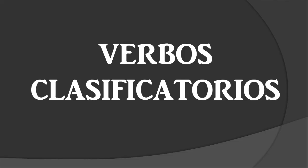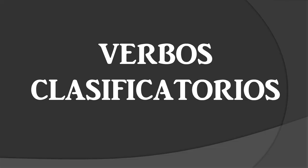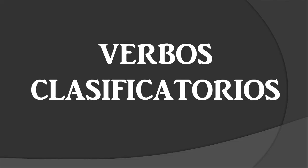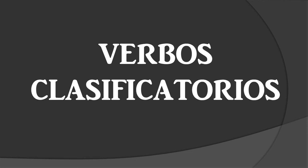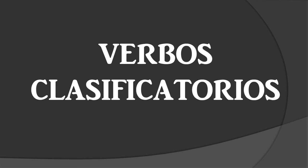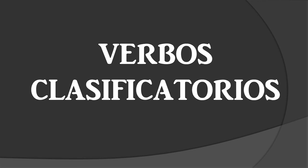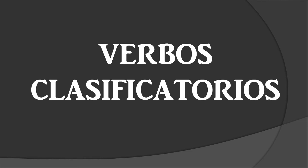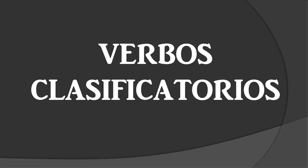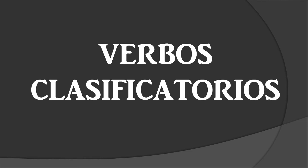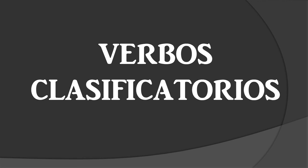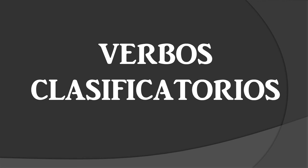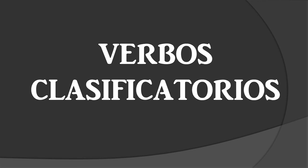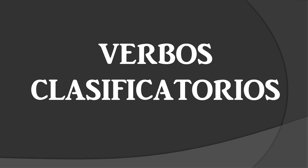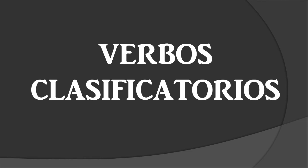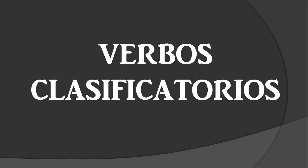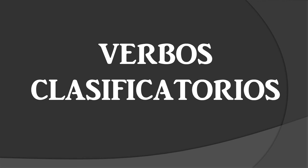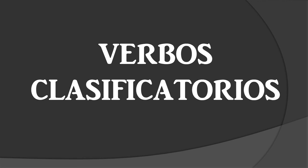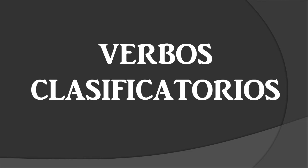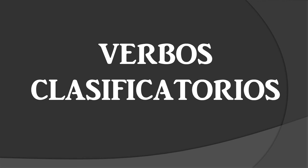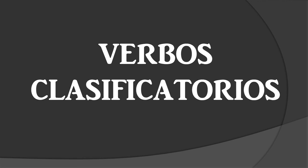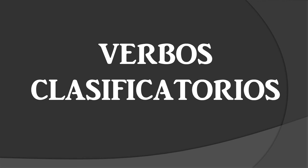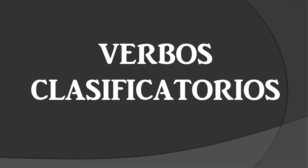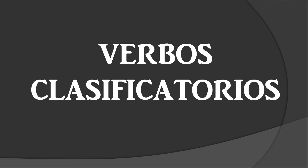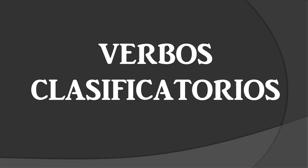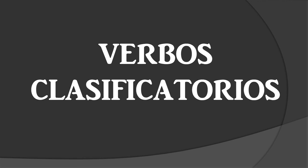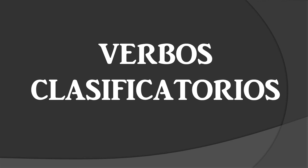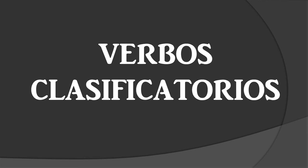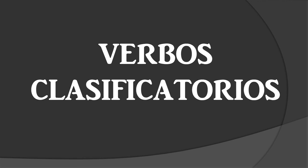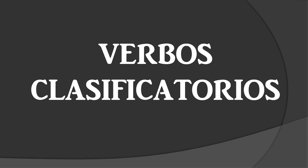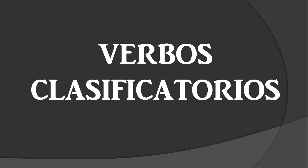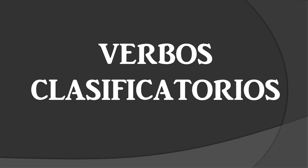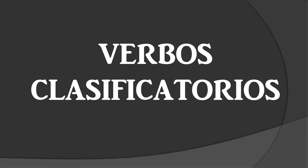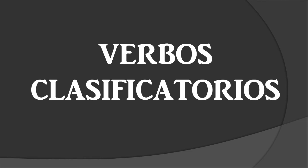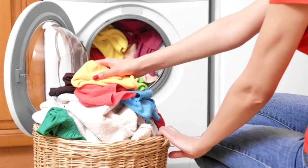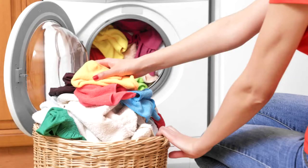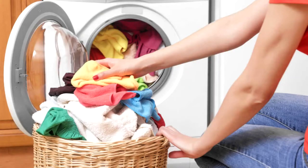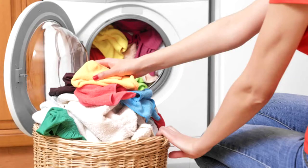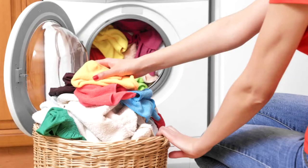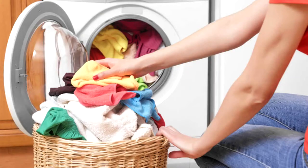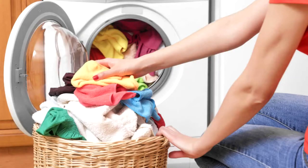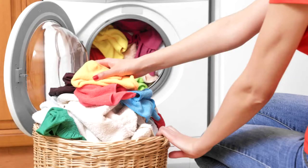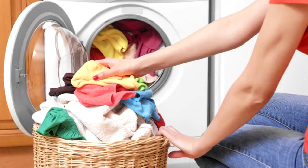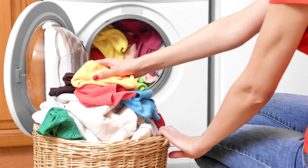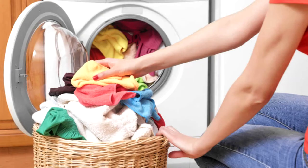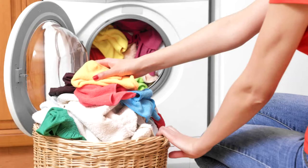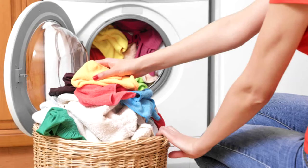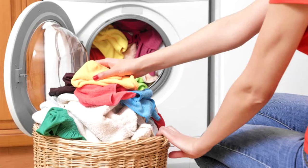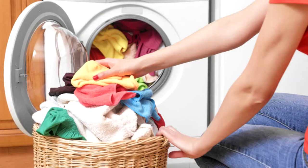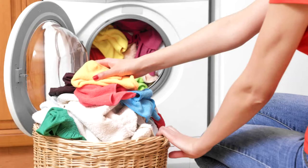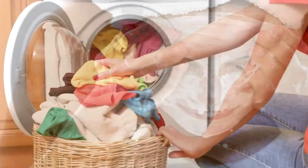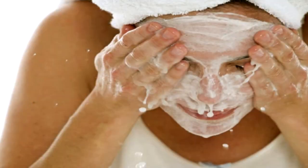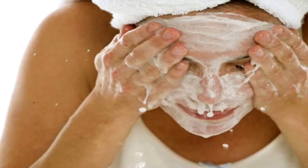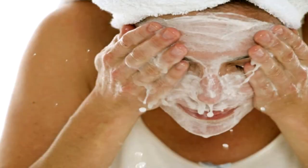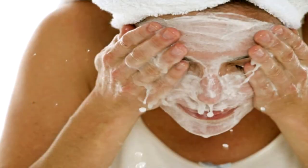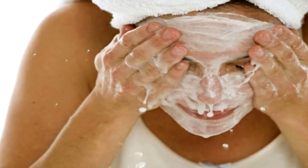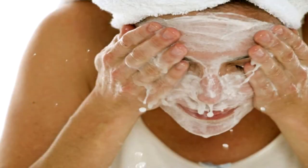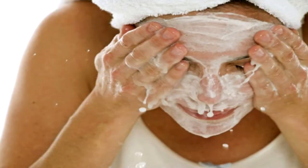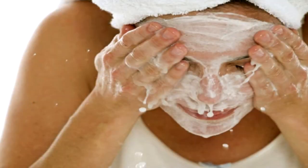el objeto directo o indirecto. Ejemplo, una cosa es lavar ropa diferente a lavarse la cara.